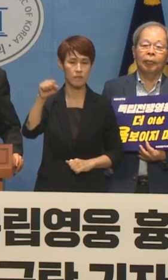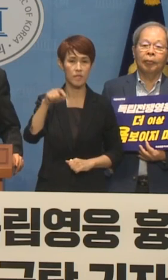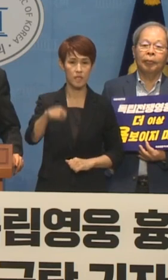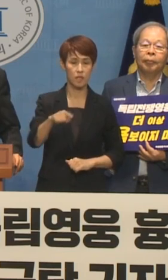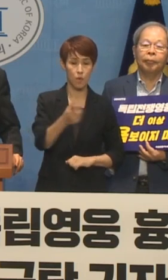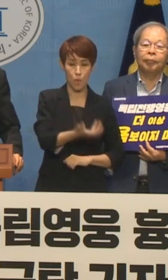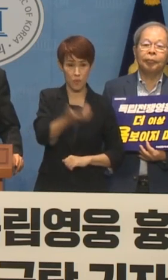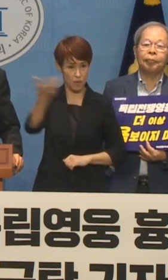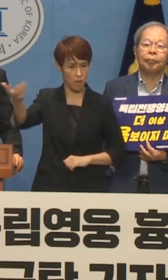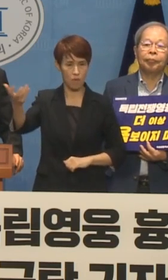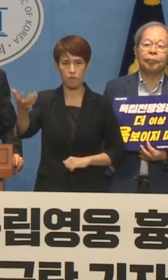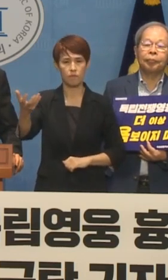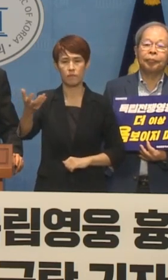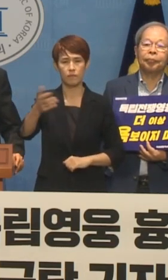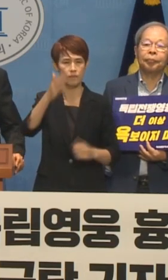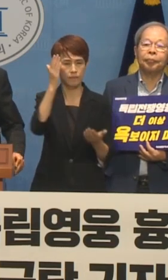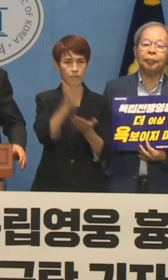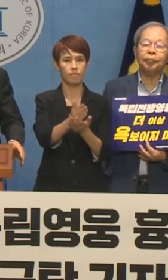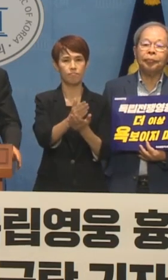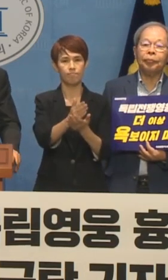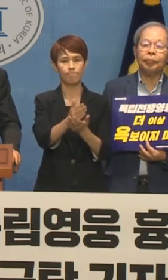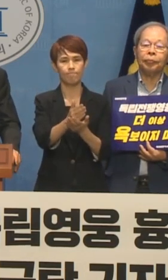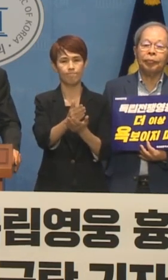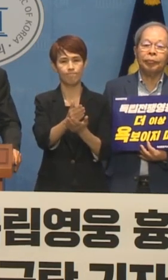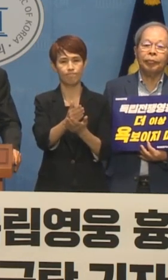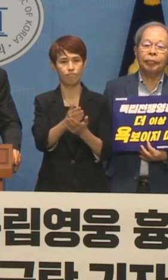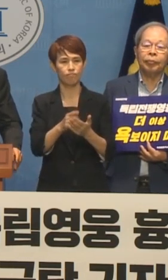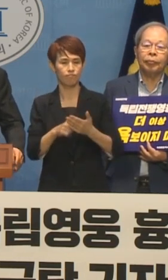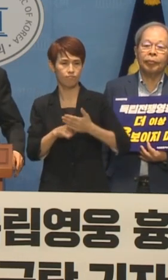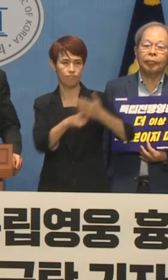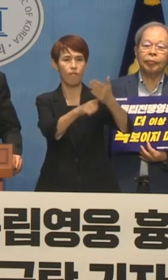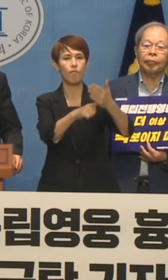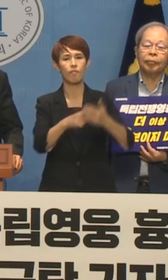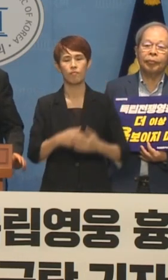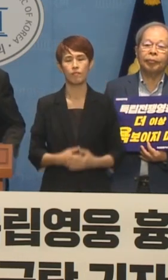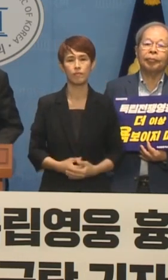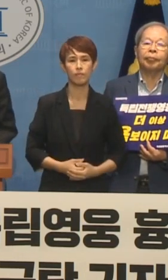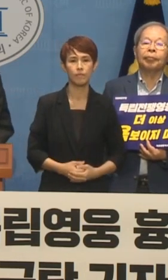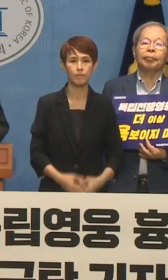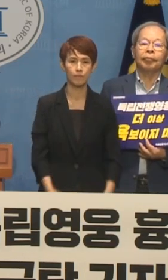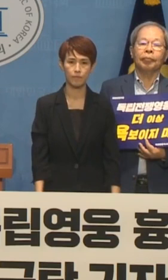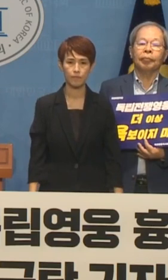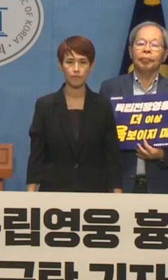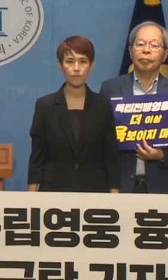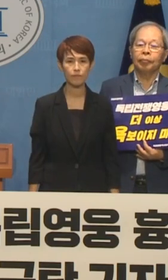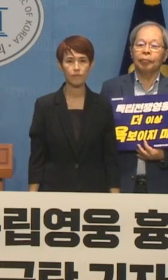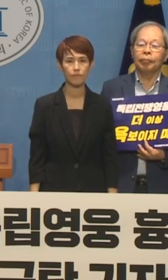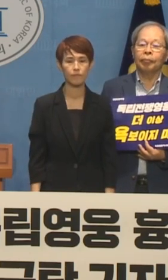있도록 하는 것들을 끝까지 해나가겠다는 말씀을 올립니다. 감사합니다.